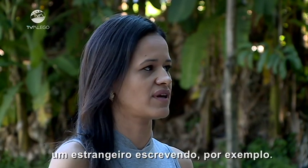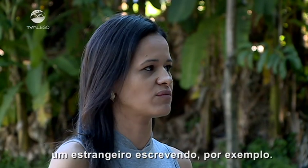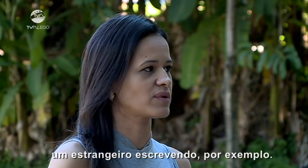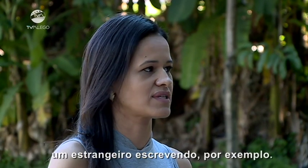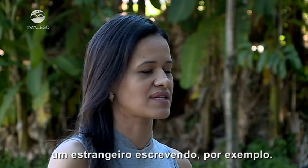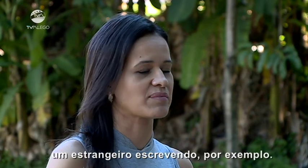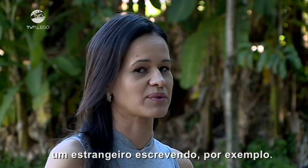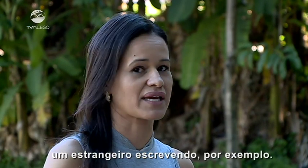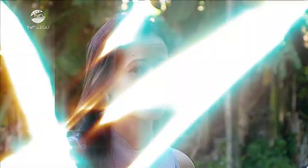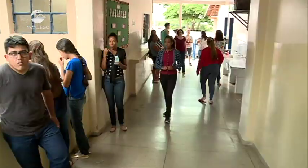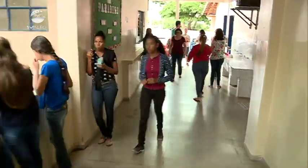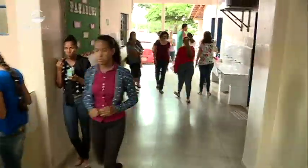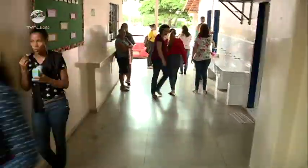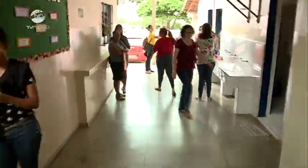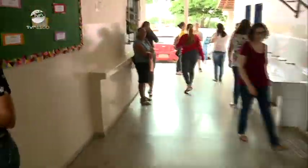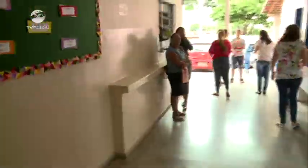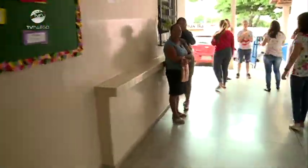por exemplo, né?